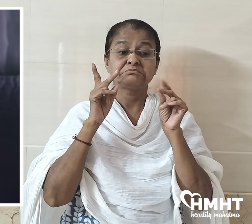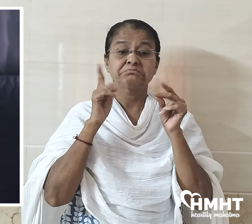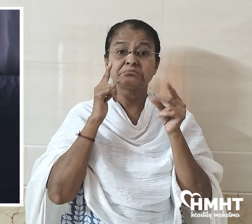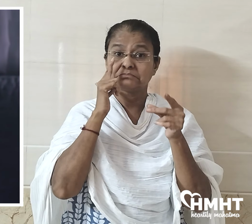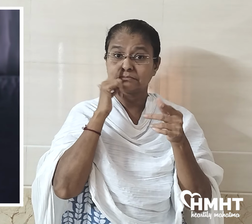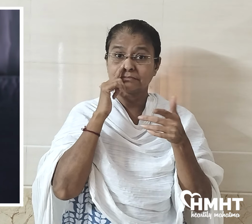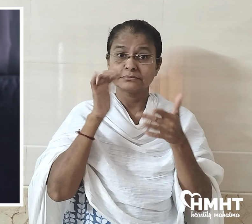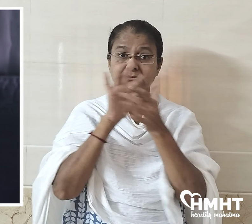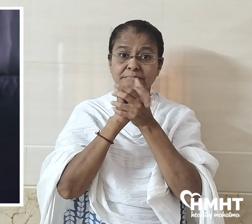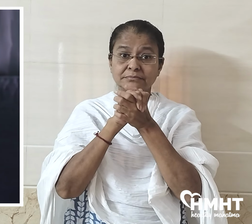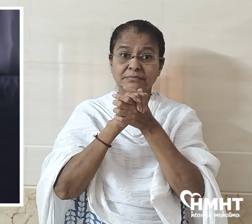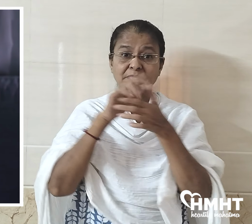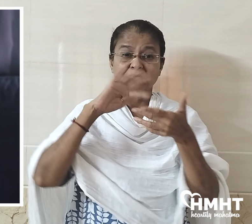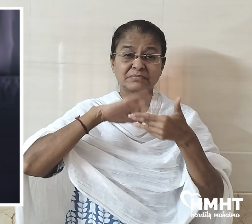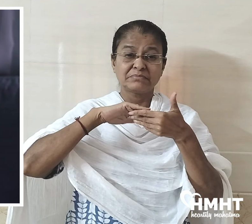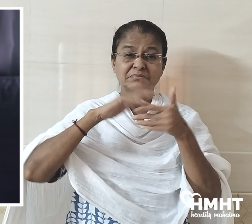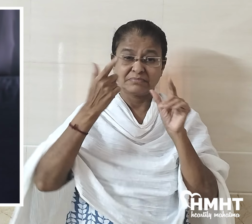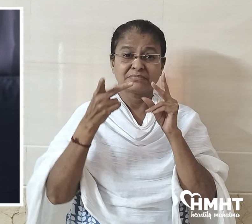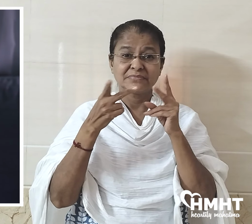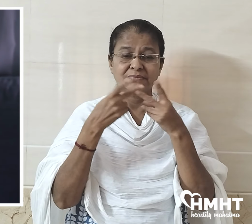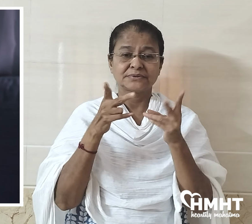ધણીને બીજી સ્ત્રી હશે તો?